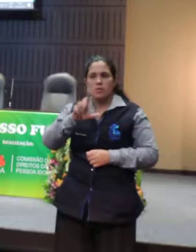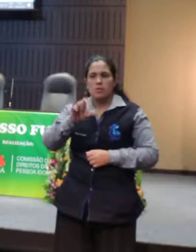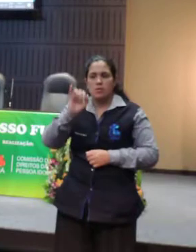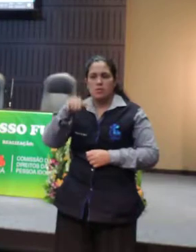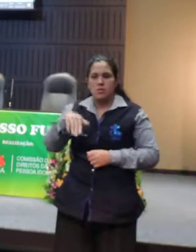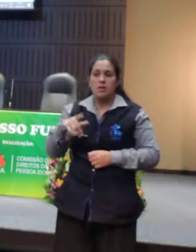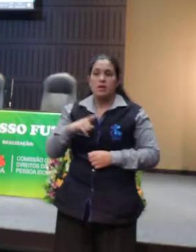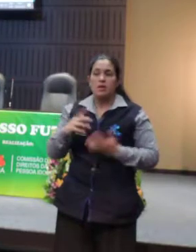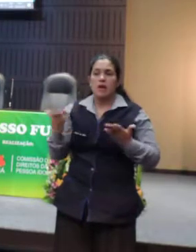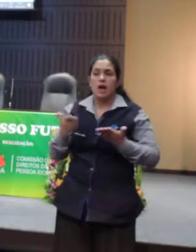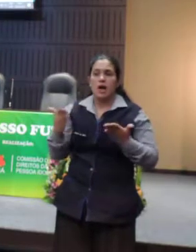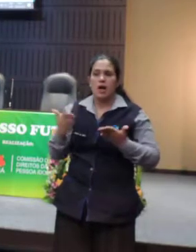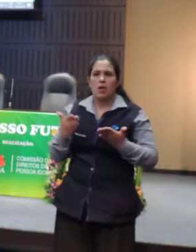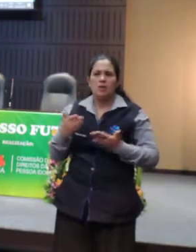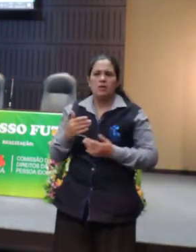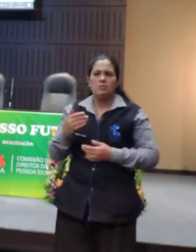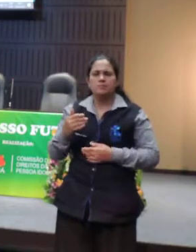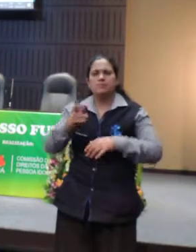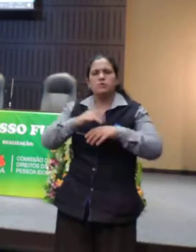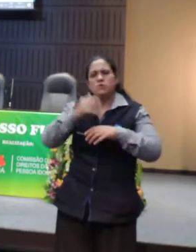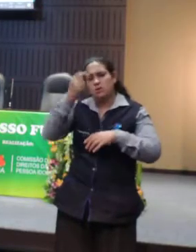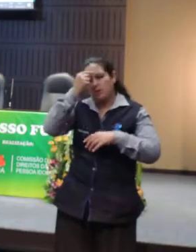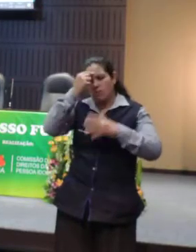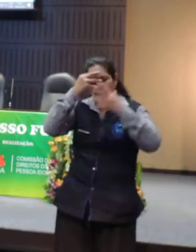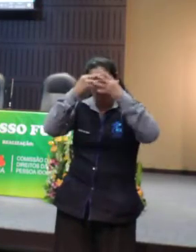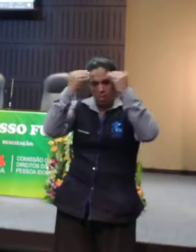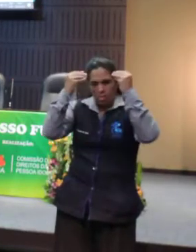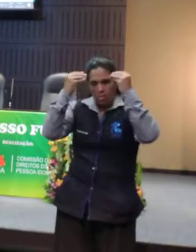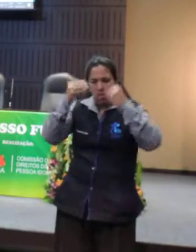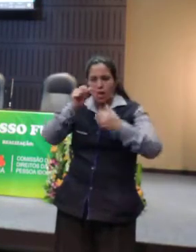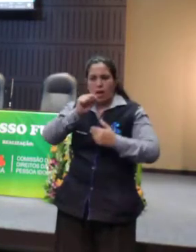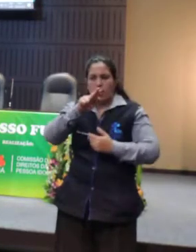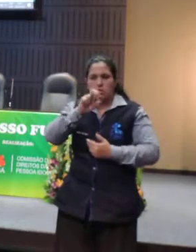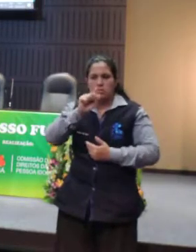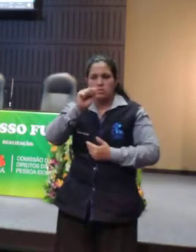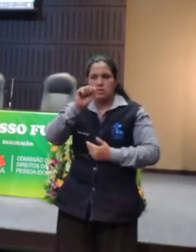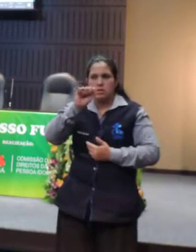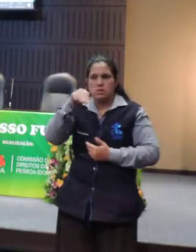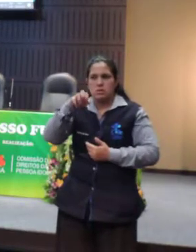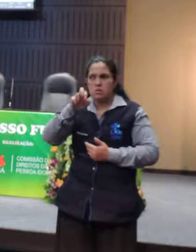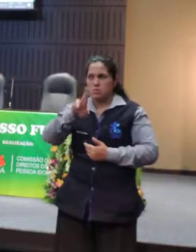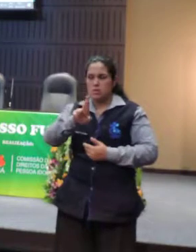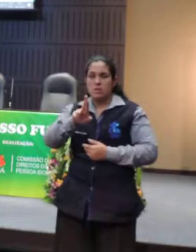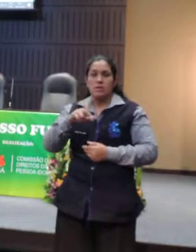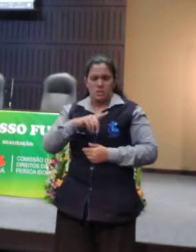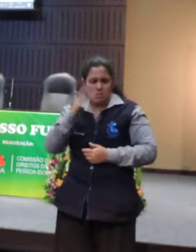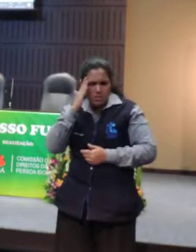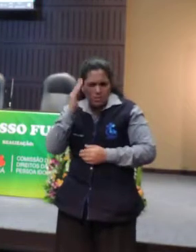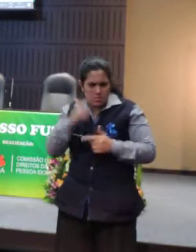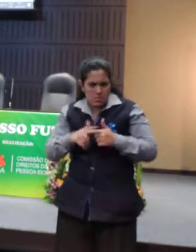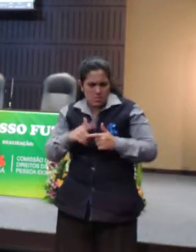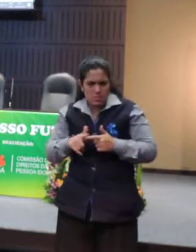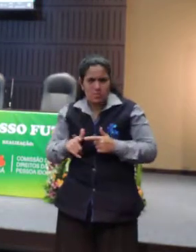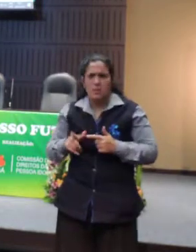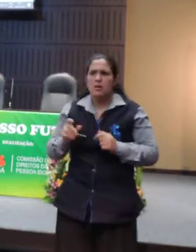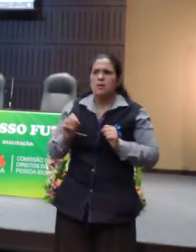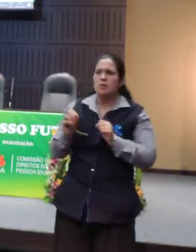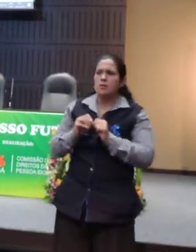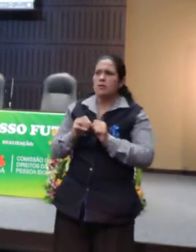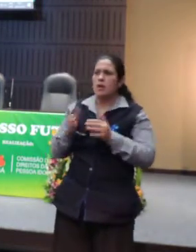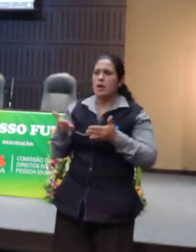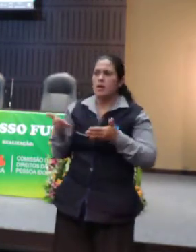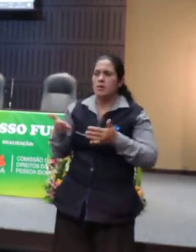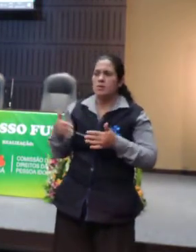Alzheimer. Eu não sei se vocês sabem, mas um dos grandes problemas do Alzheimer é que nós estamos morrendo mais